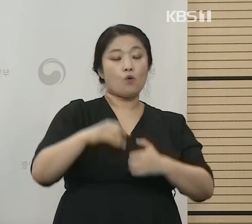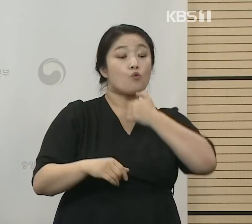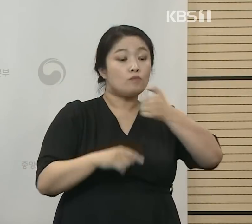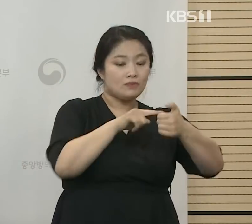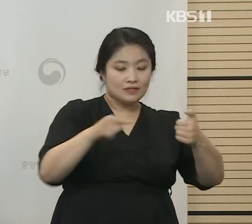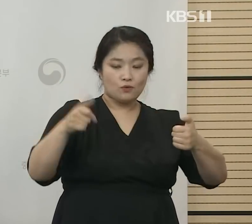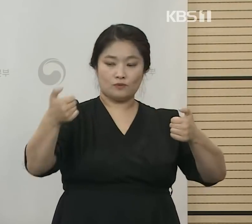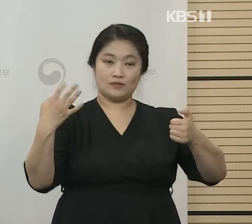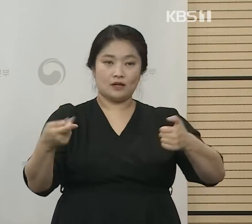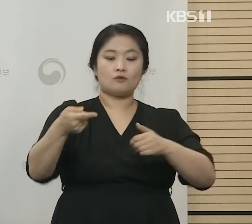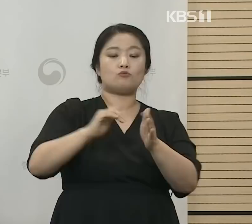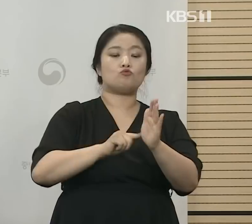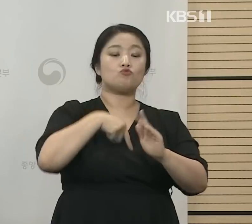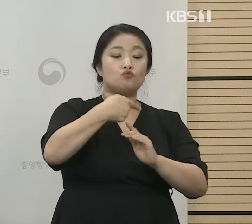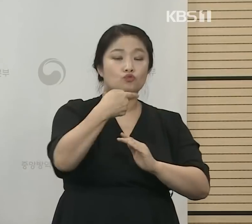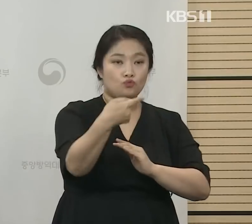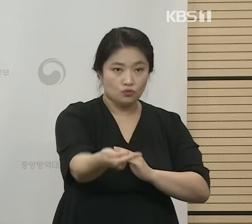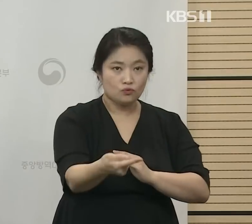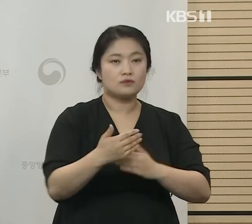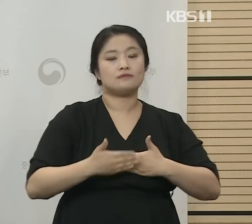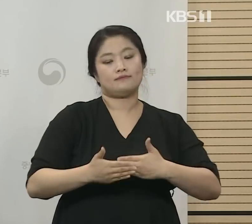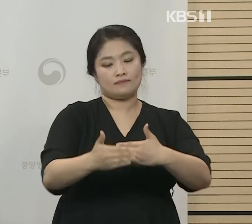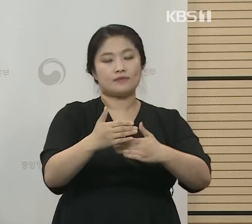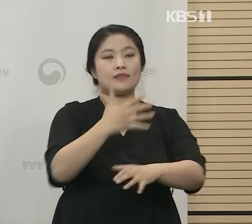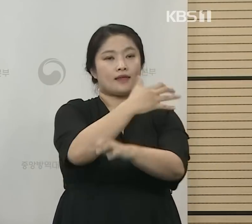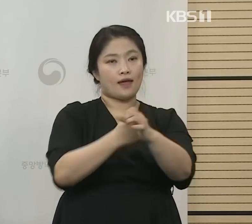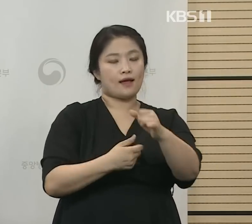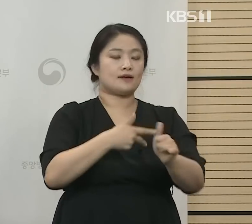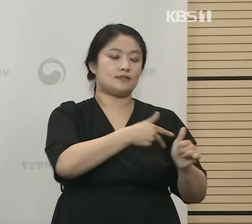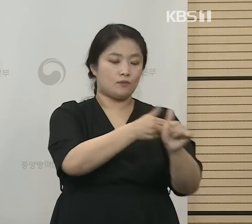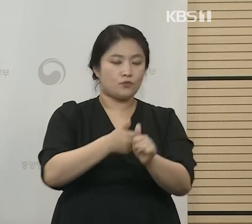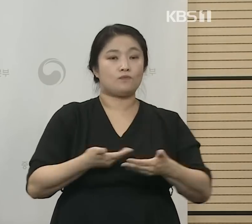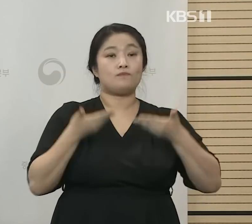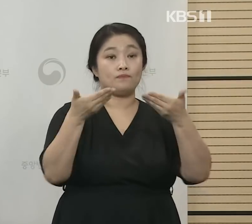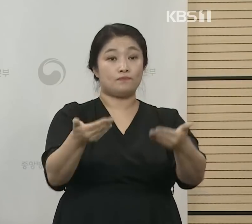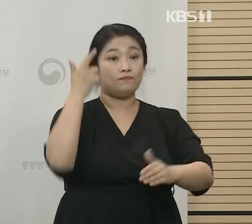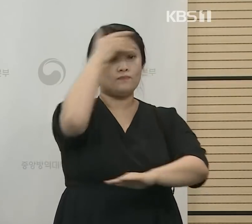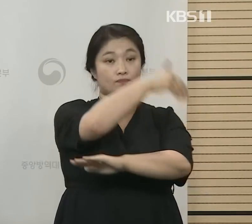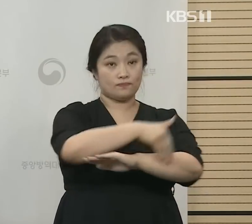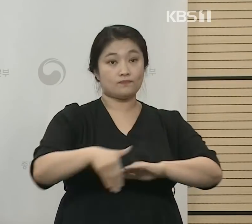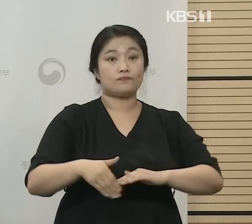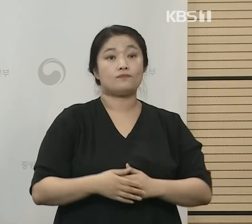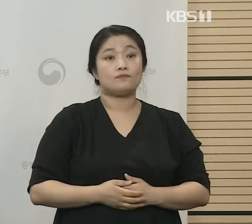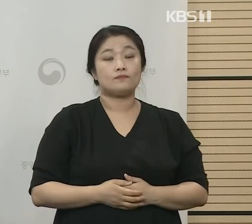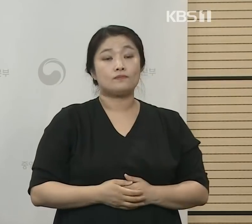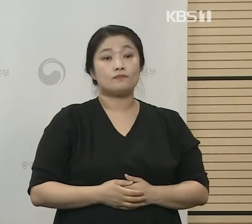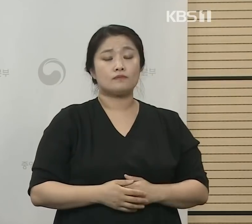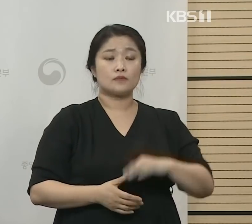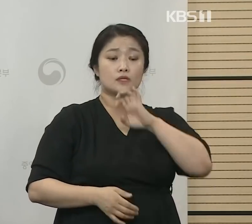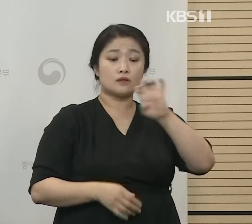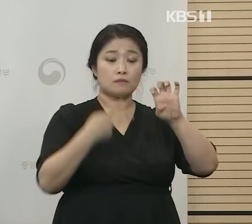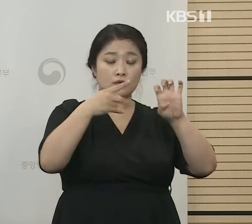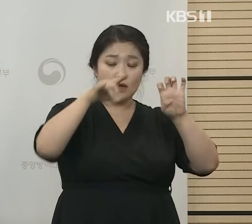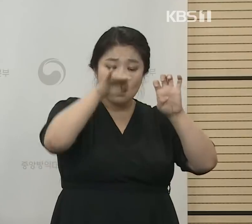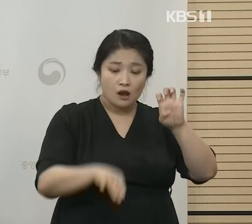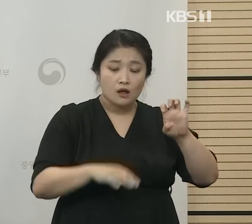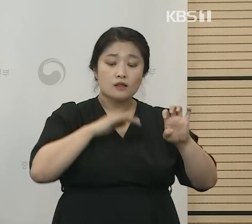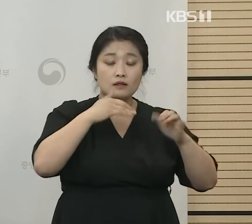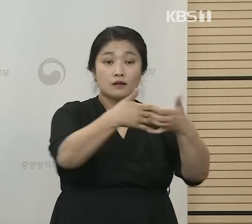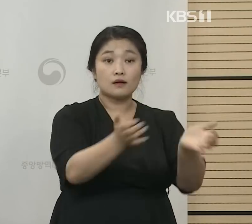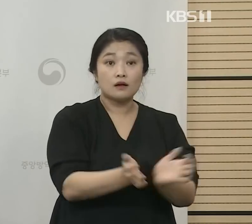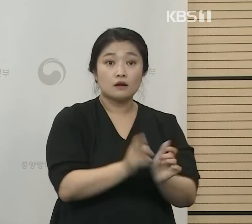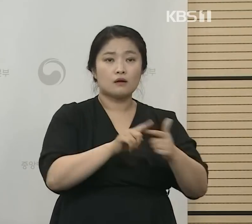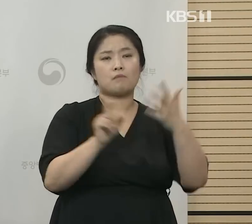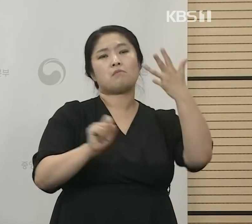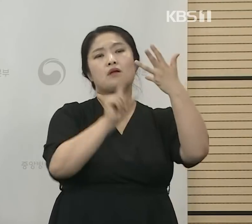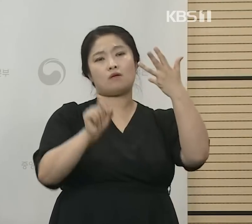50세에서 54세 순으로 순차적으로 예약과 접종을 실시할 계획입니다. 40대